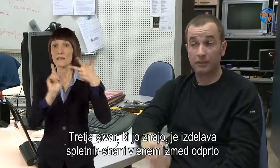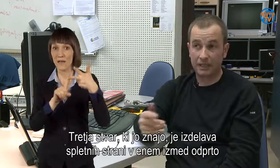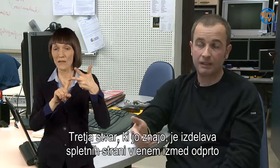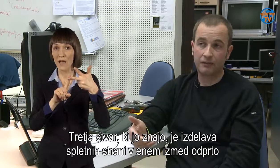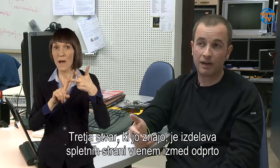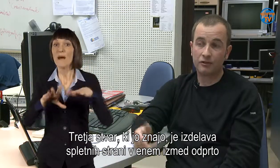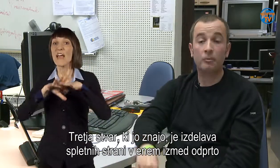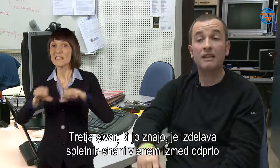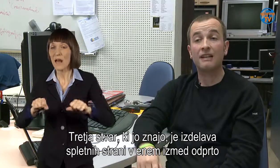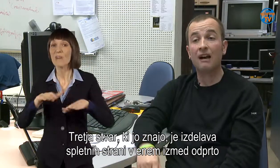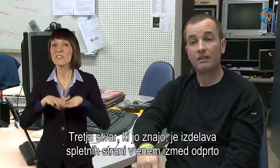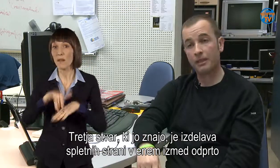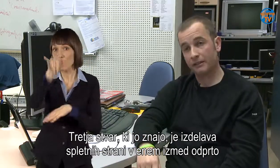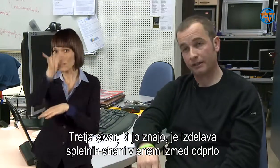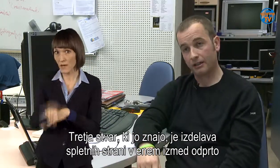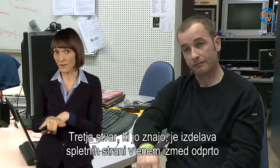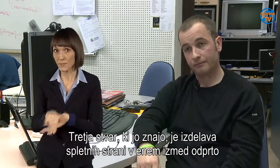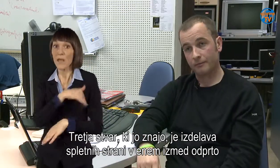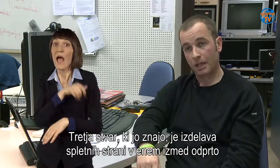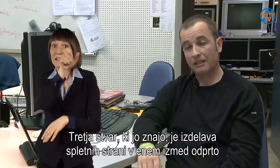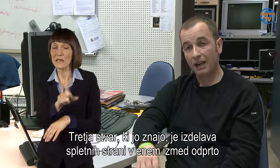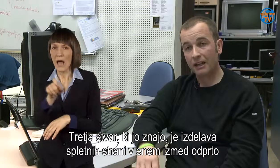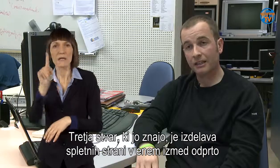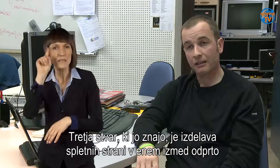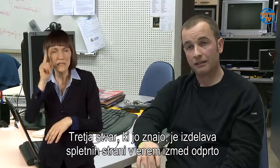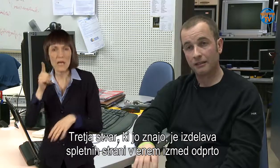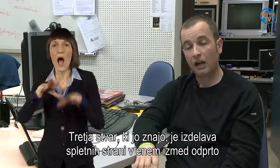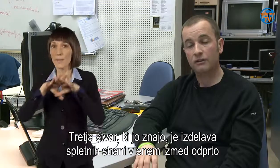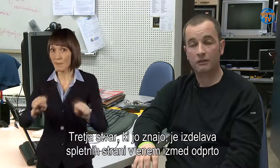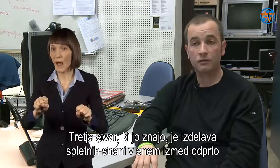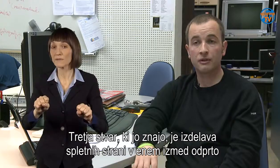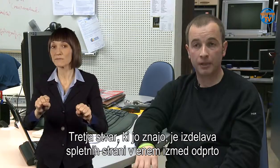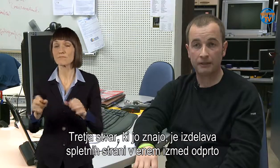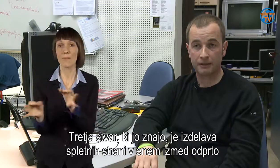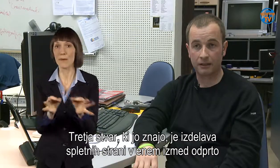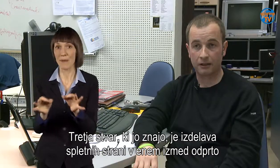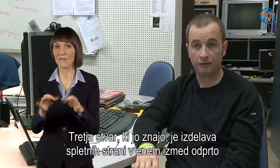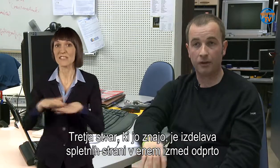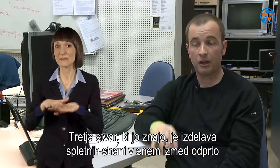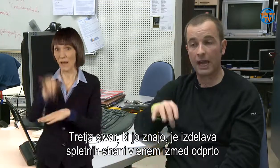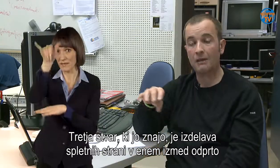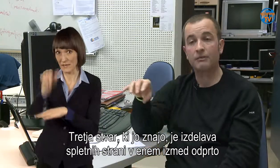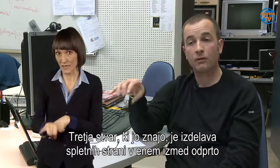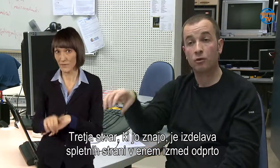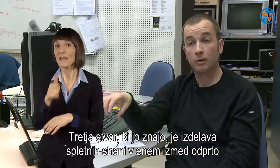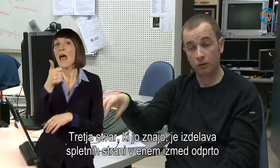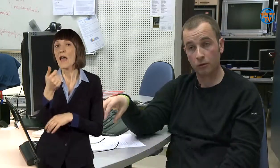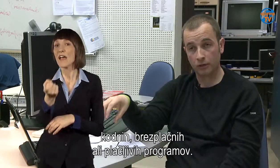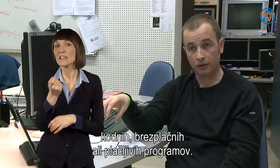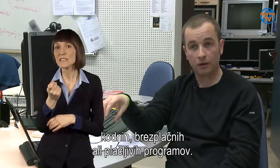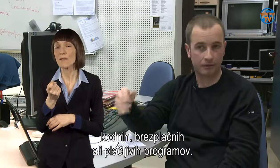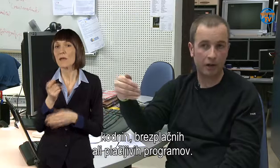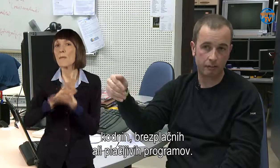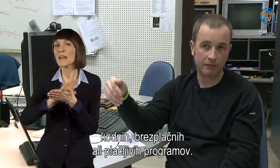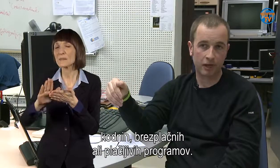Potem tretja stvar so pa izdelava spletnih strani. Dijaki znajo izdelovati tudi spletne strani v enem izmed